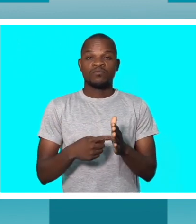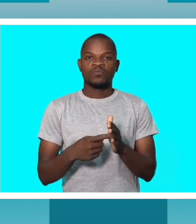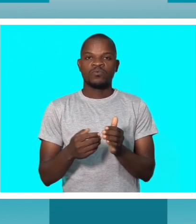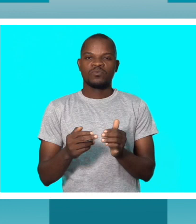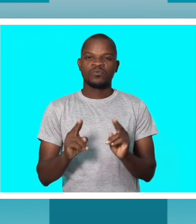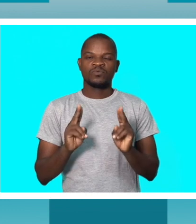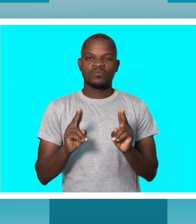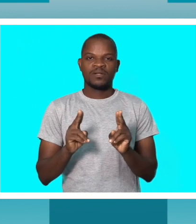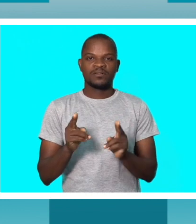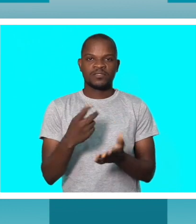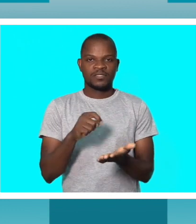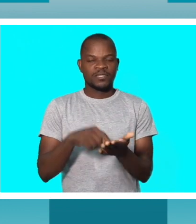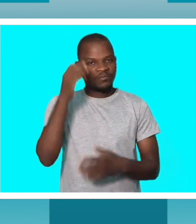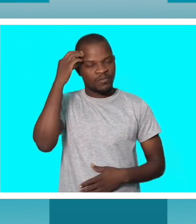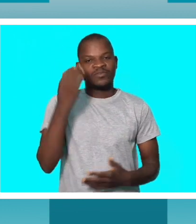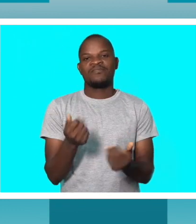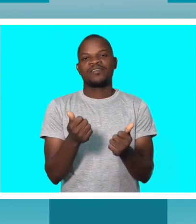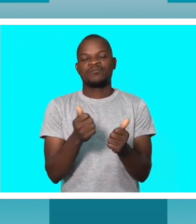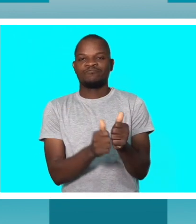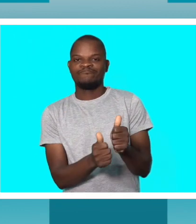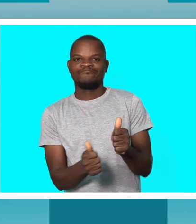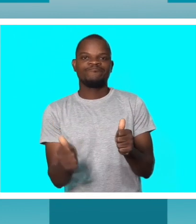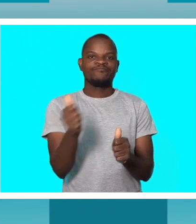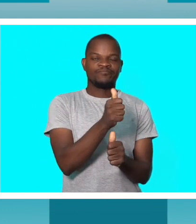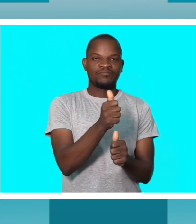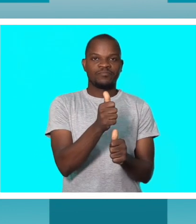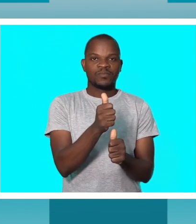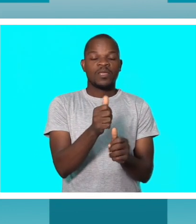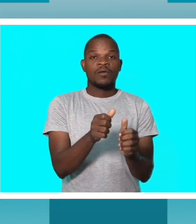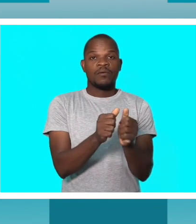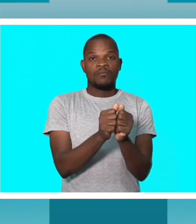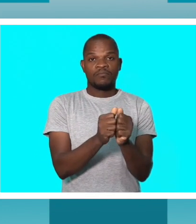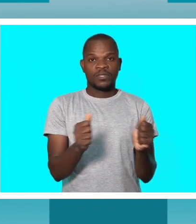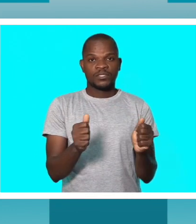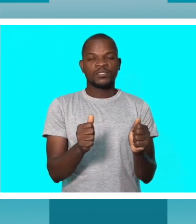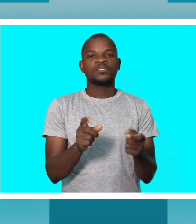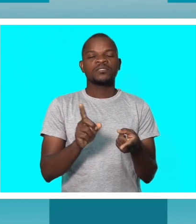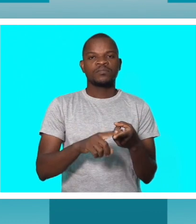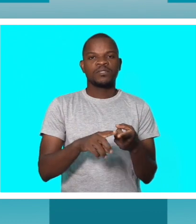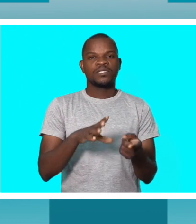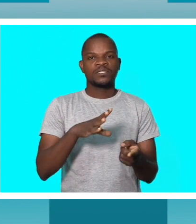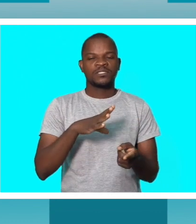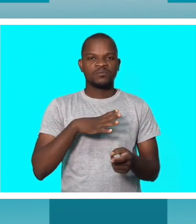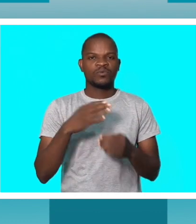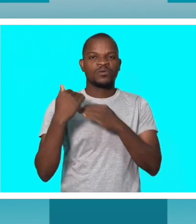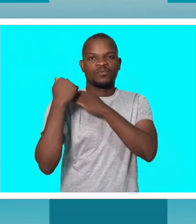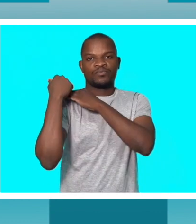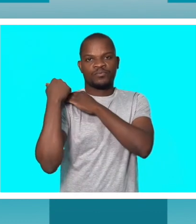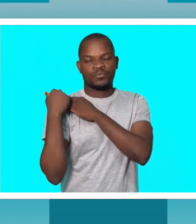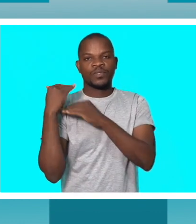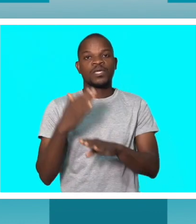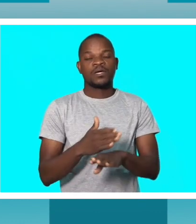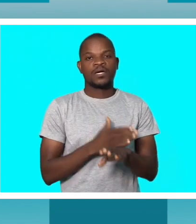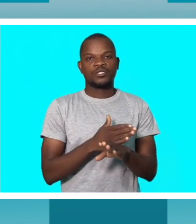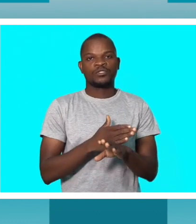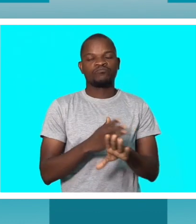Se estivesse em Maputo, de imediato ele tomava as rédeas da organização. É por isso, tendo em conta as responsabilidades que nós